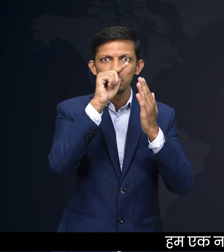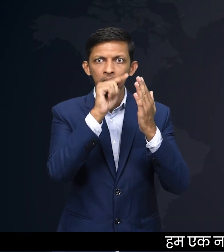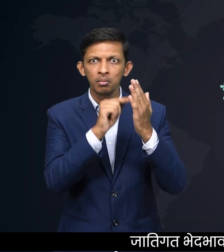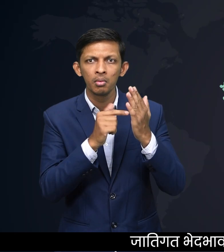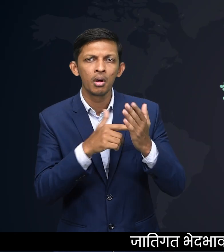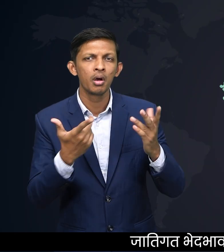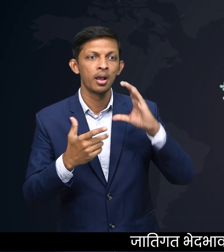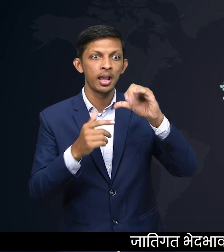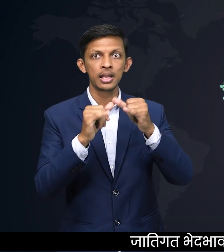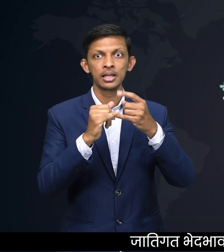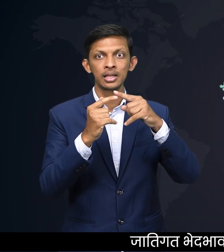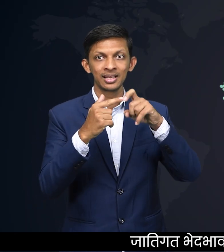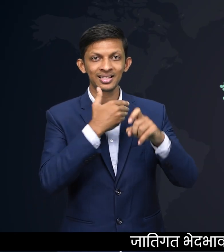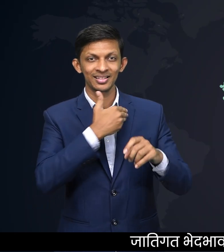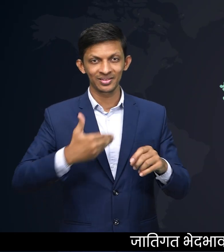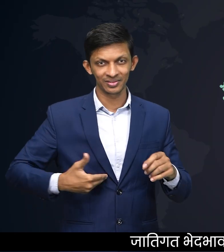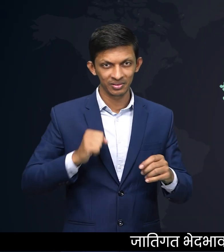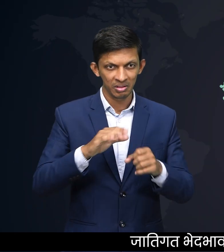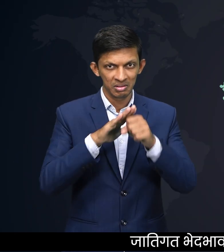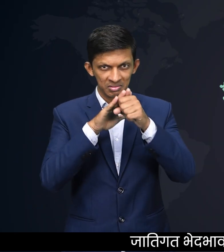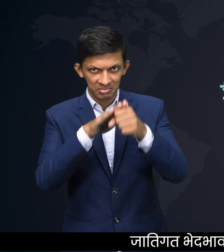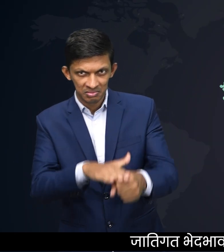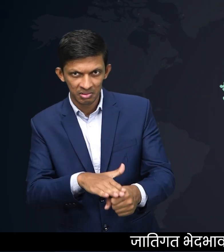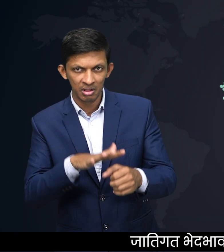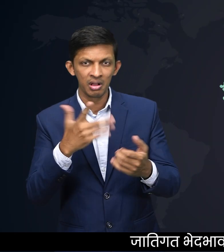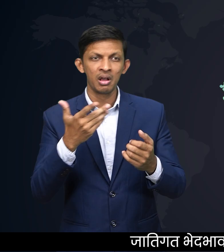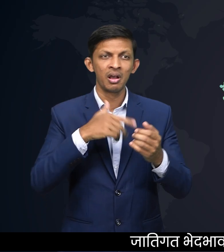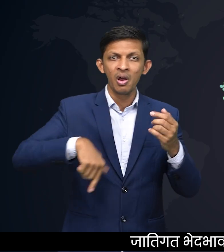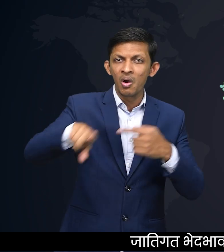हैं, जातिगत भेदभाव और समानता के लिए संघर्ष।